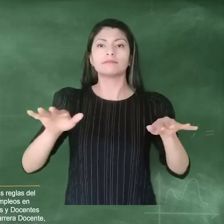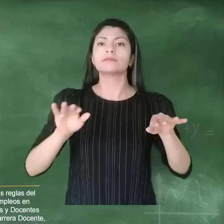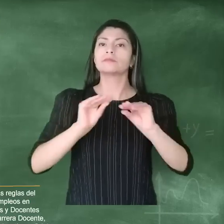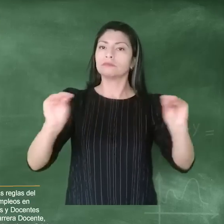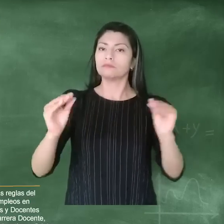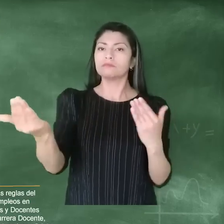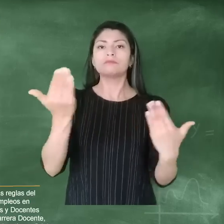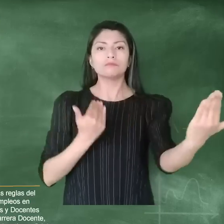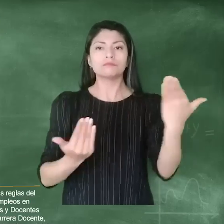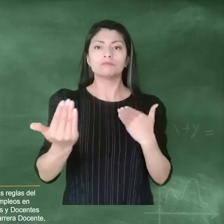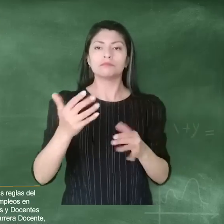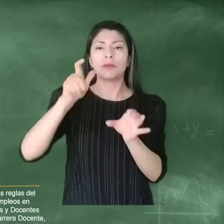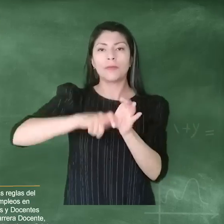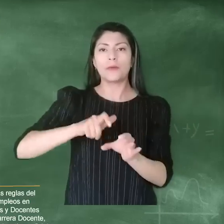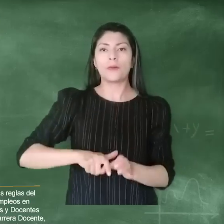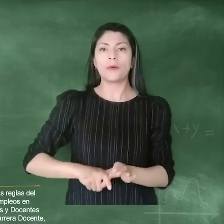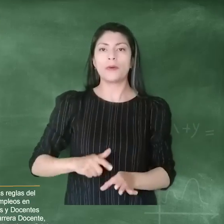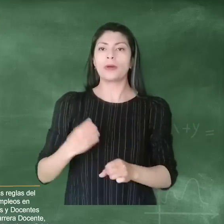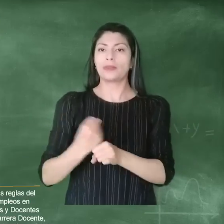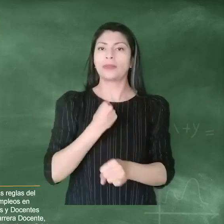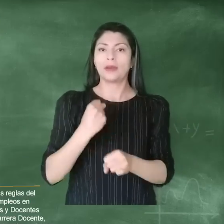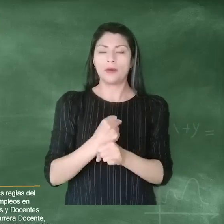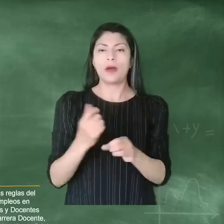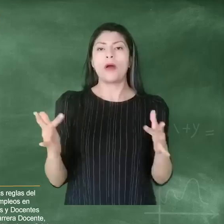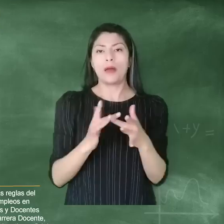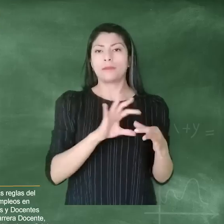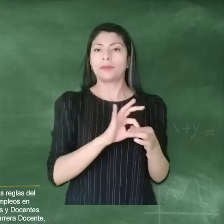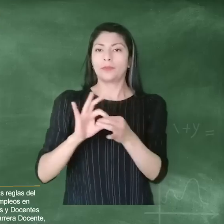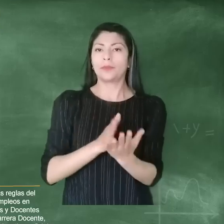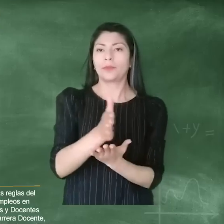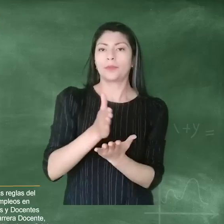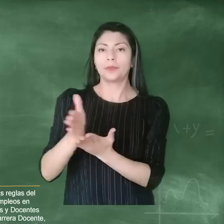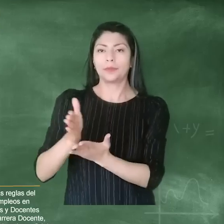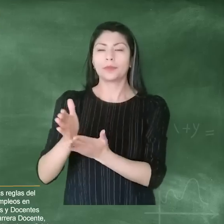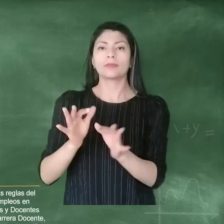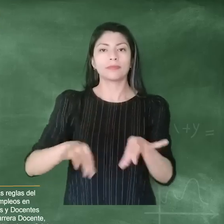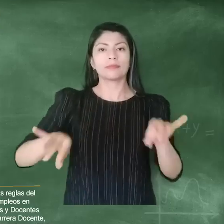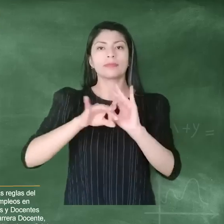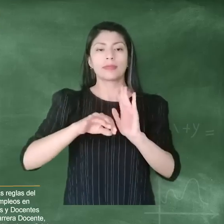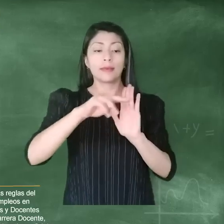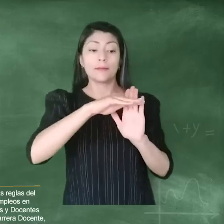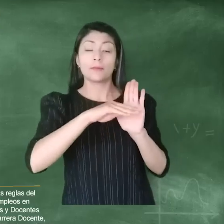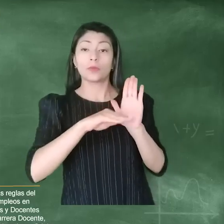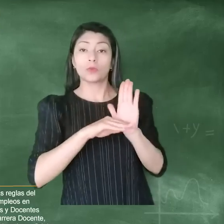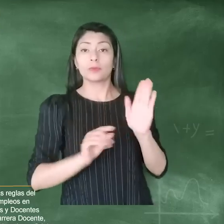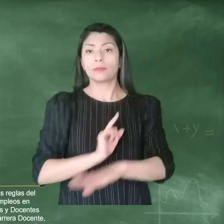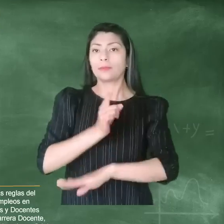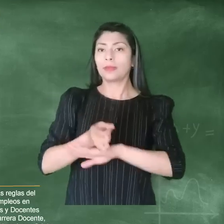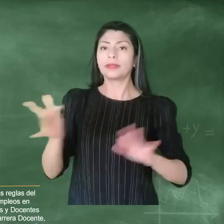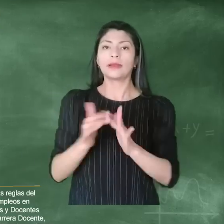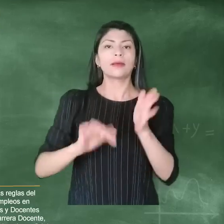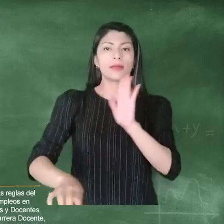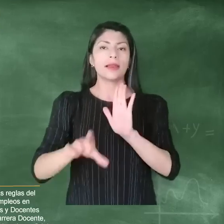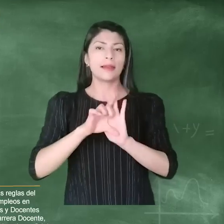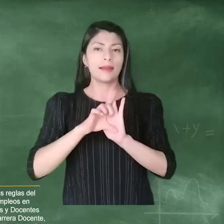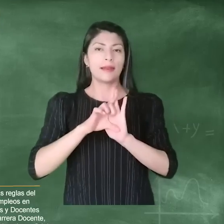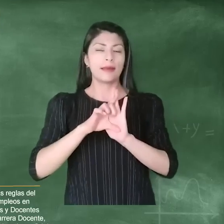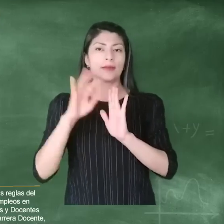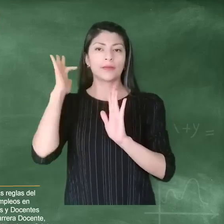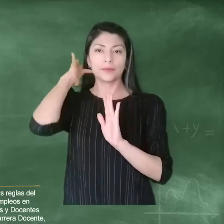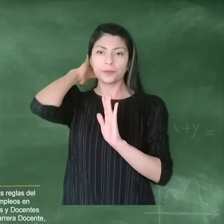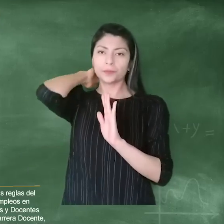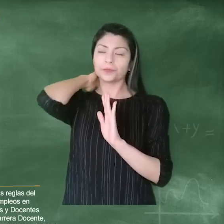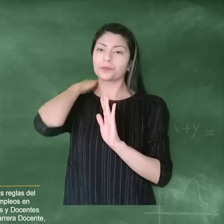convocatorias a concurso para el desempeño de empleos públicos de carrera, de acuerdo con los términos y condiciones que establezcan